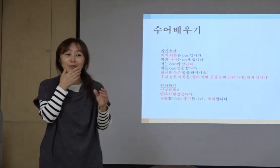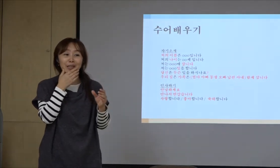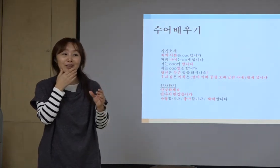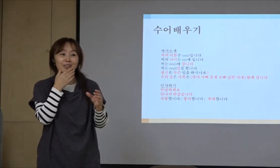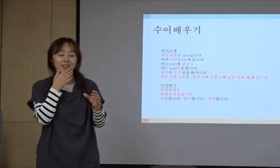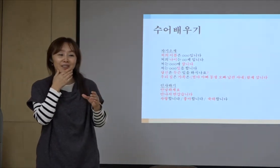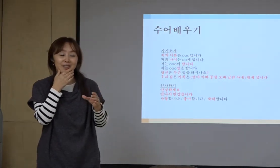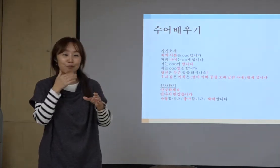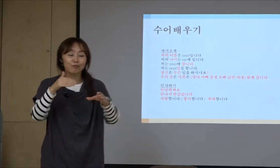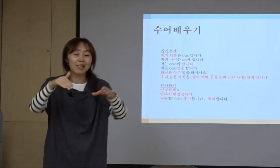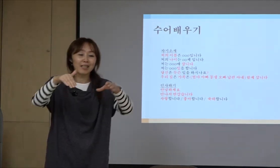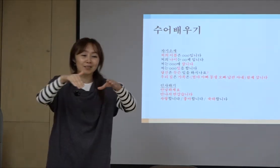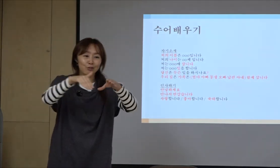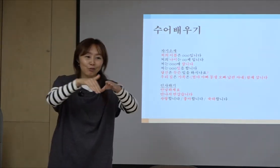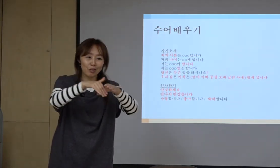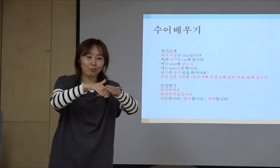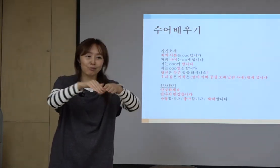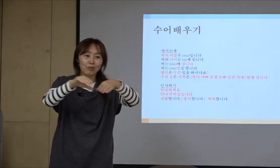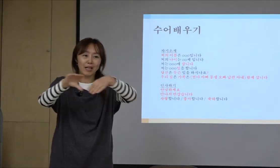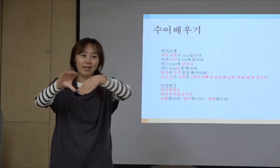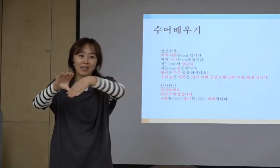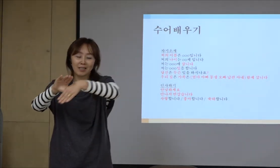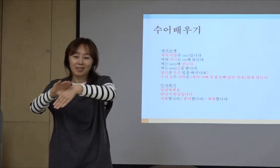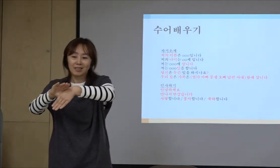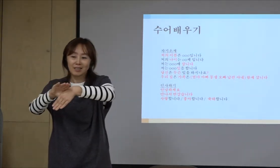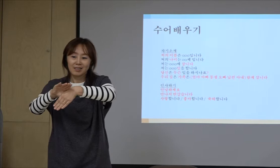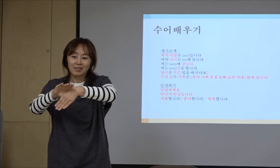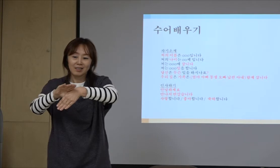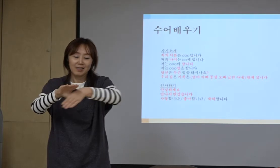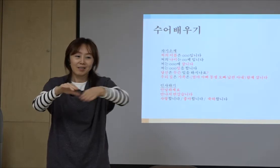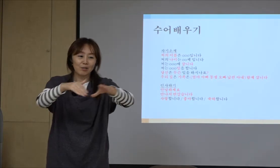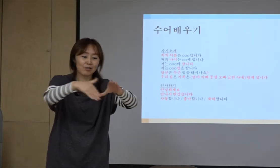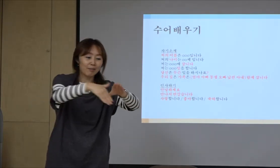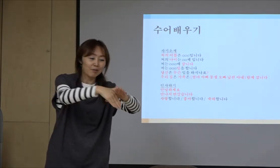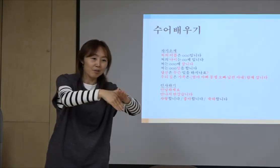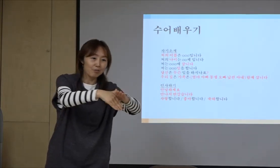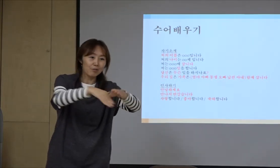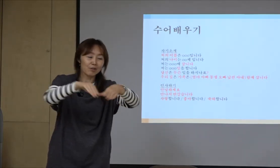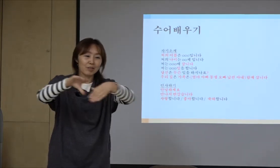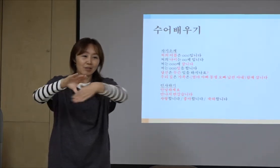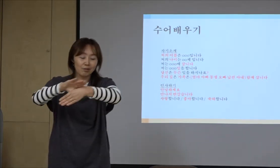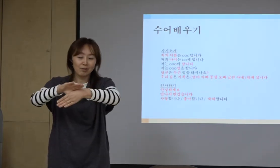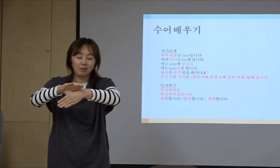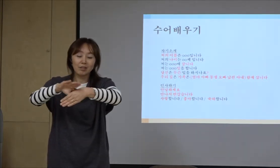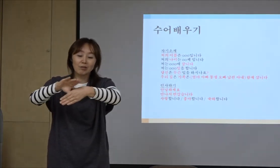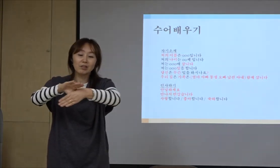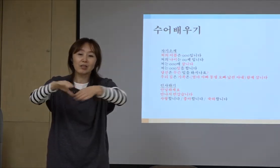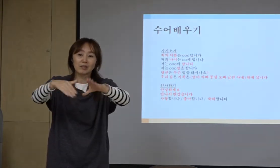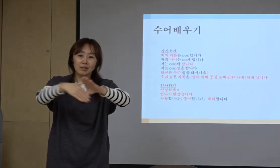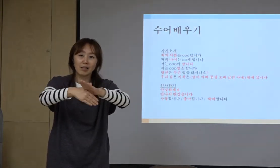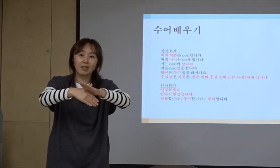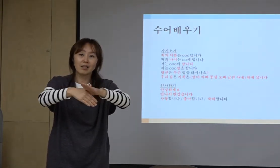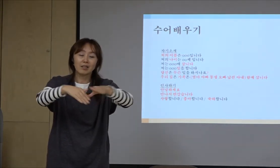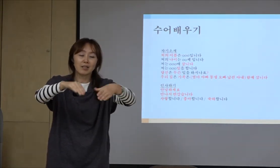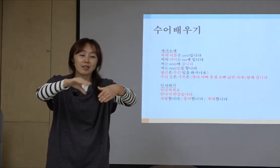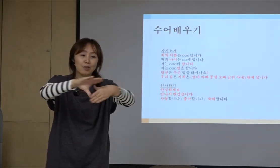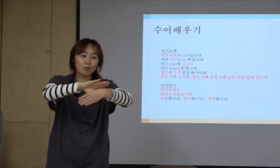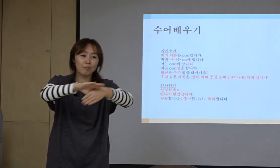문화해설사만 알려드릴게요. 이게 문화라는 수예요. 문화. 여기다 한번 끼고 여기다 끼고. 네, 두 번 해야 되는 거예요? 네. 이쪽에 한번